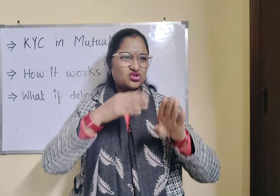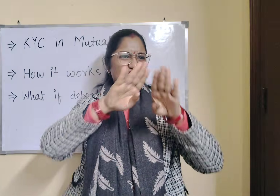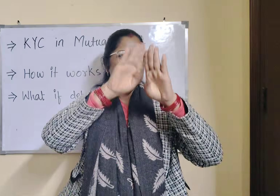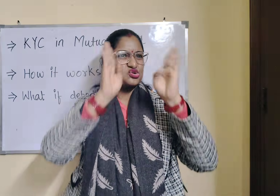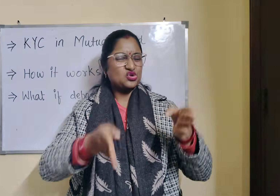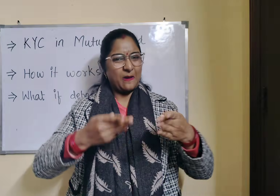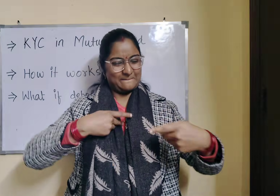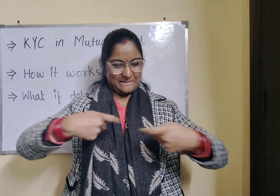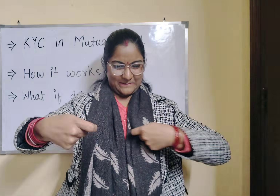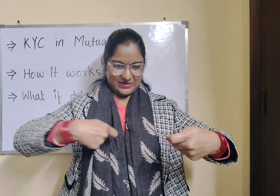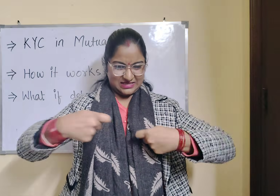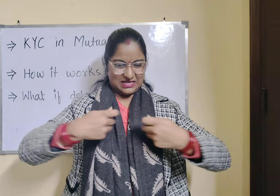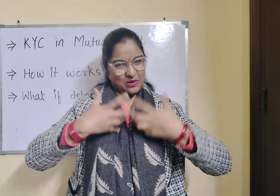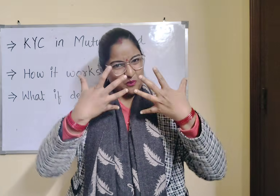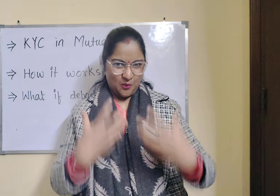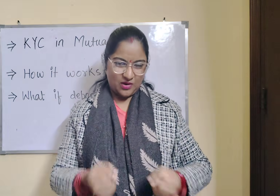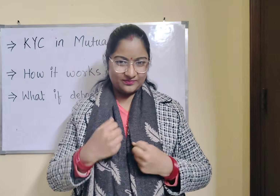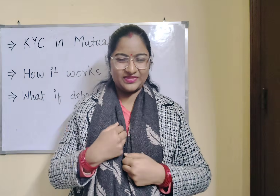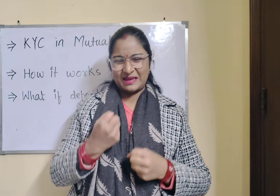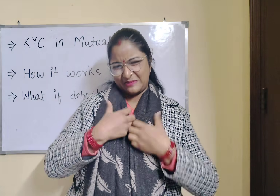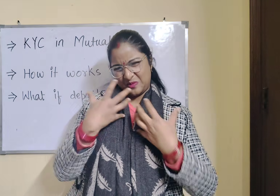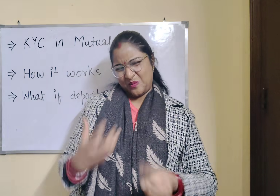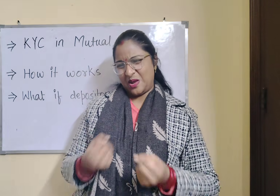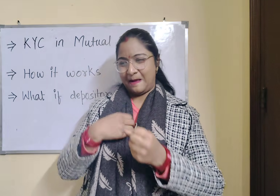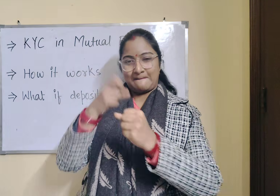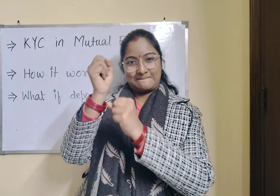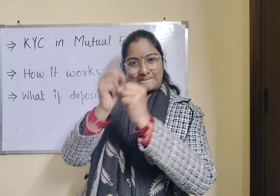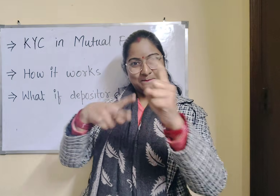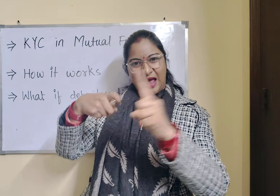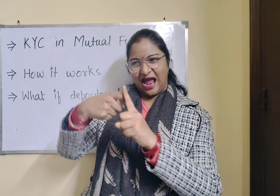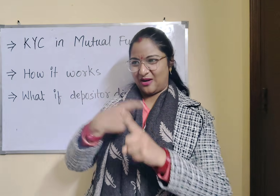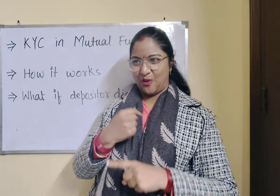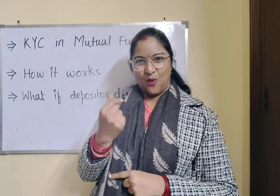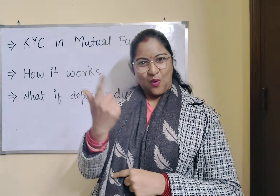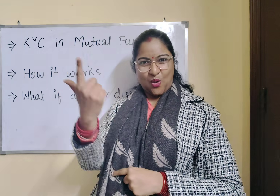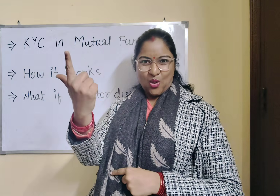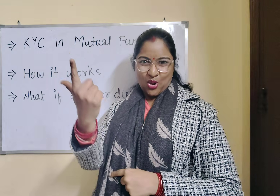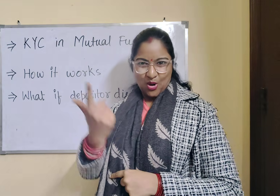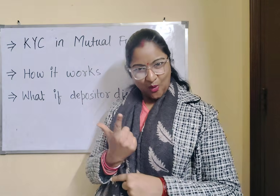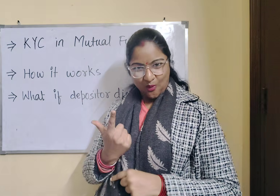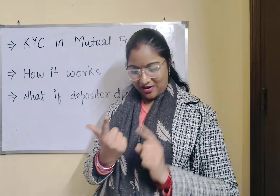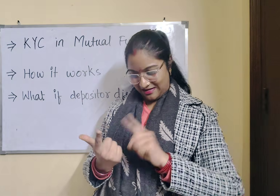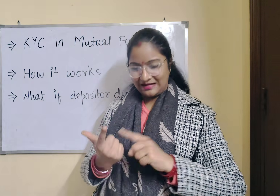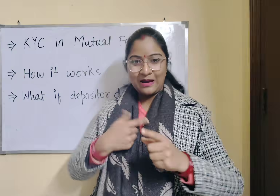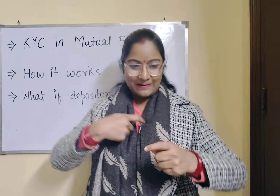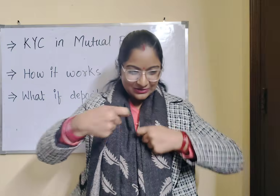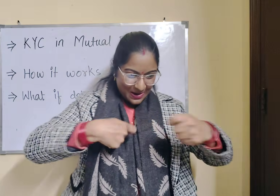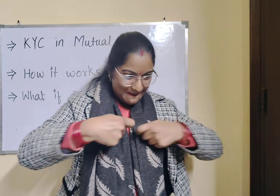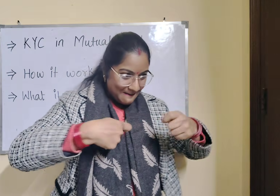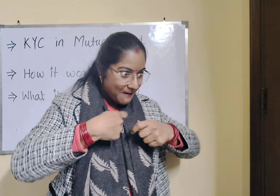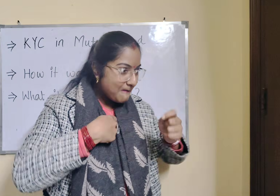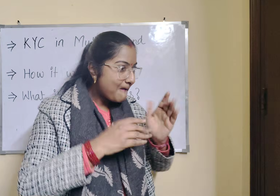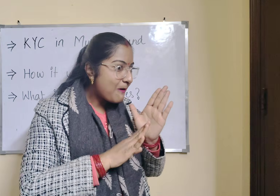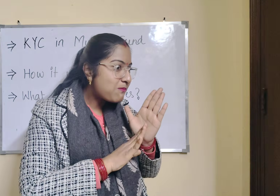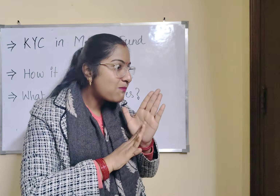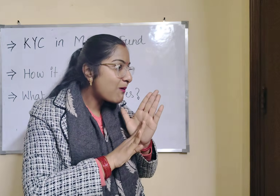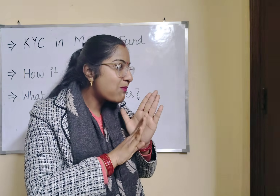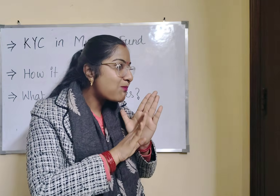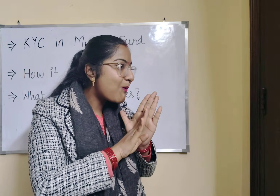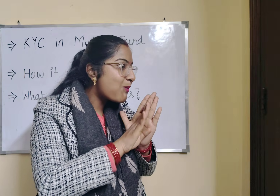हूँ, मुझे अपनी शॉप शुरू करनी है या कोई बिजनेस शुरू करना है, मैंने बैंक से लोन लिया, है ना, मैंने उस पैसे से